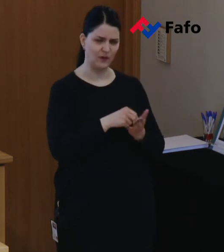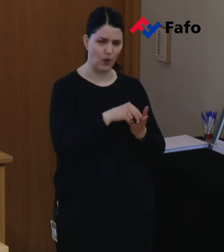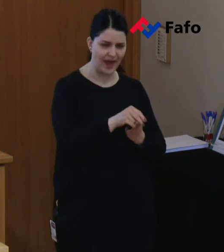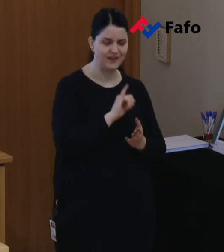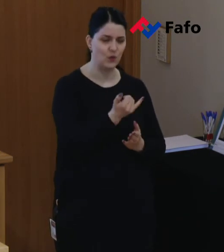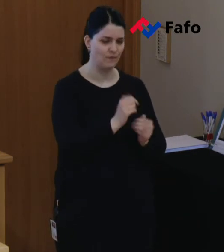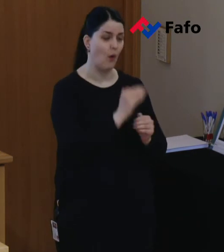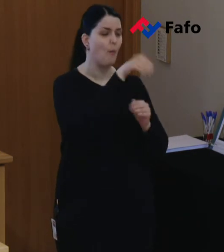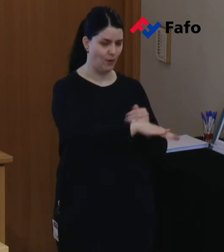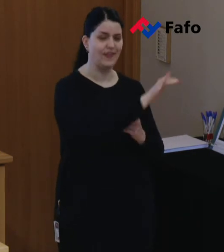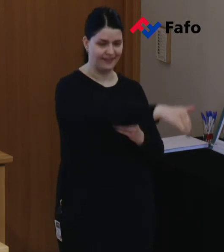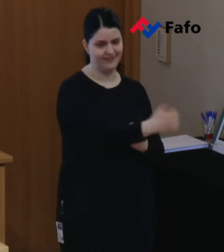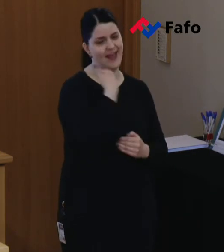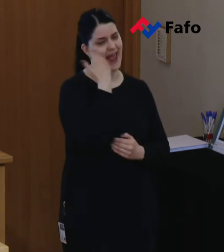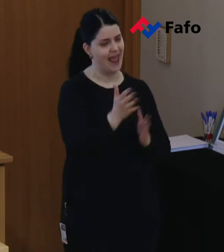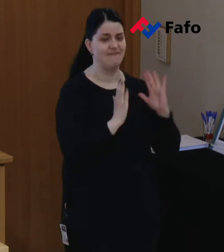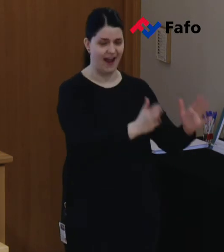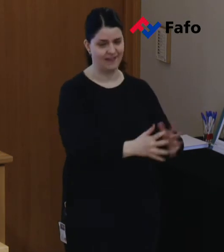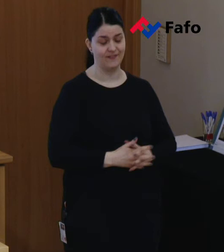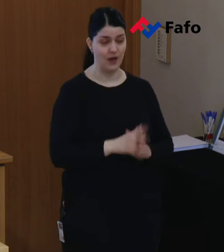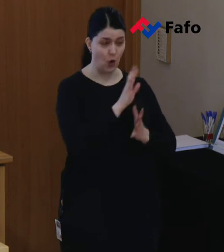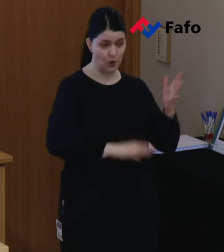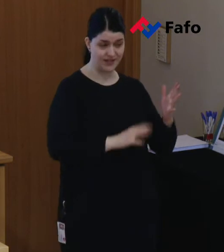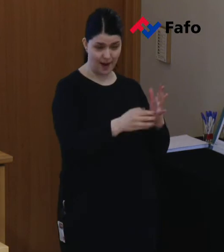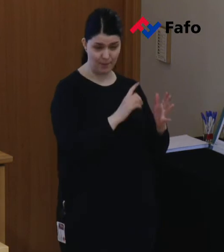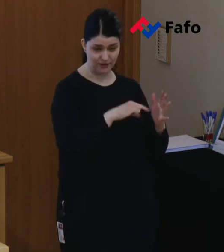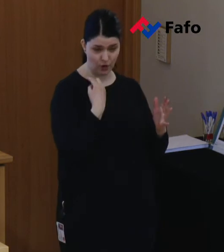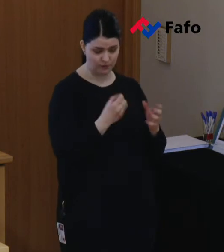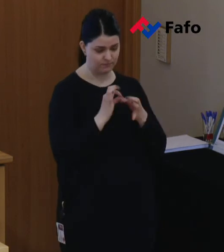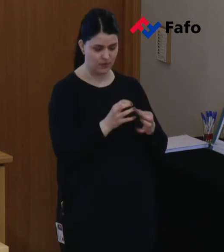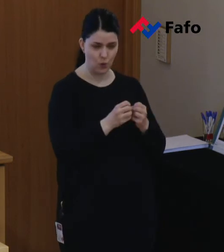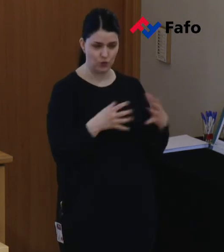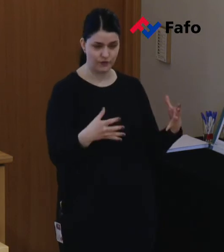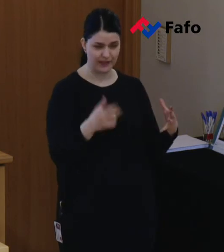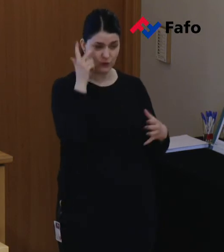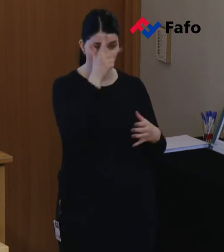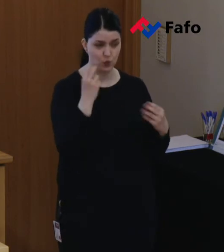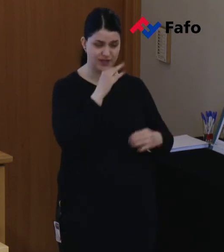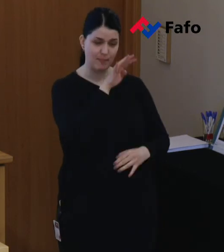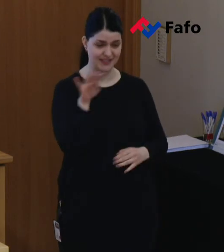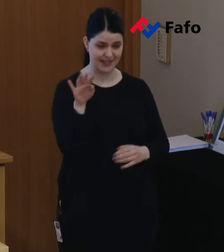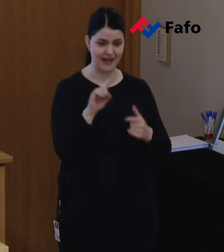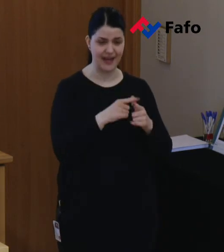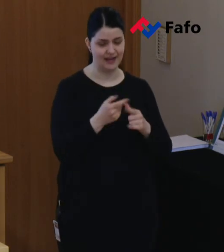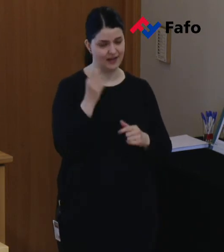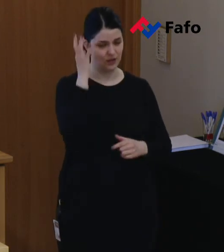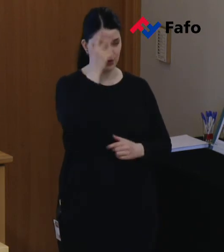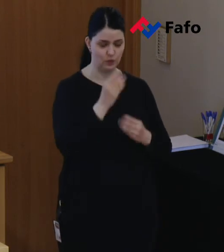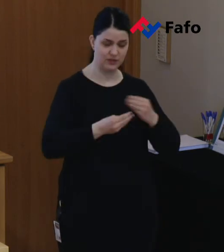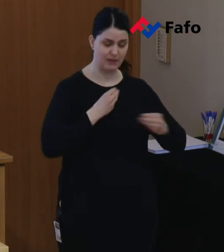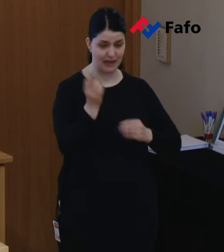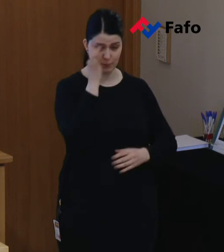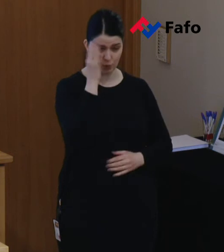hele veien. Og disse skjemaene som vi har på utvikling i rusmestring eller rusmiddelproblemer